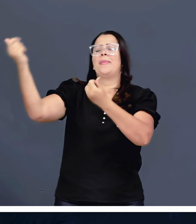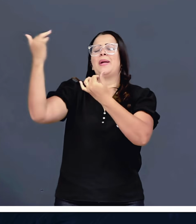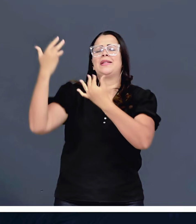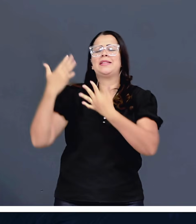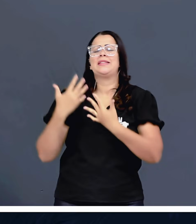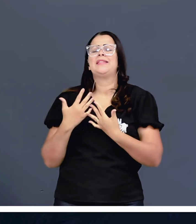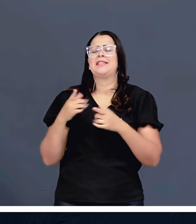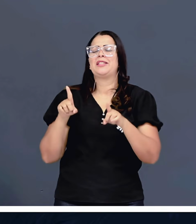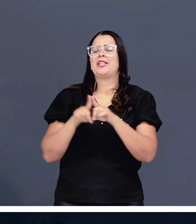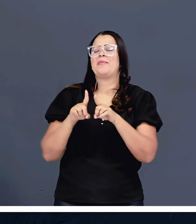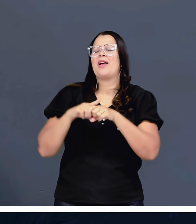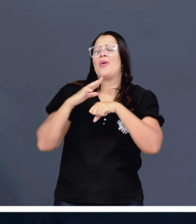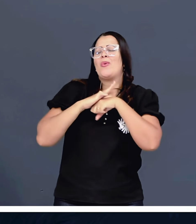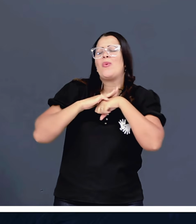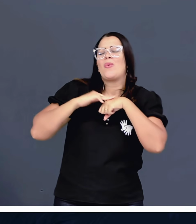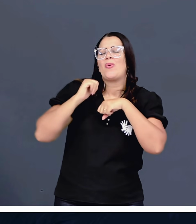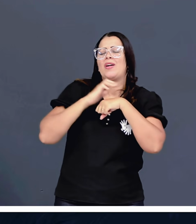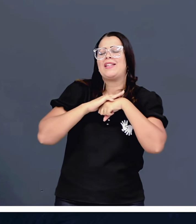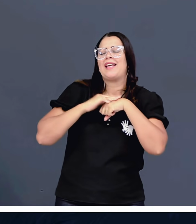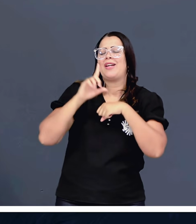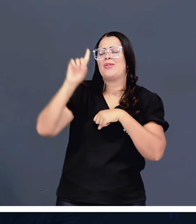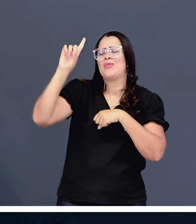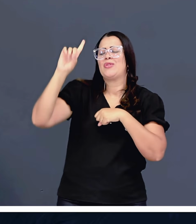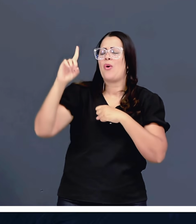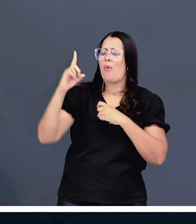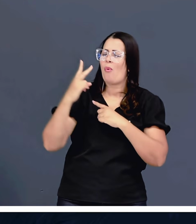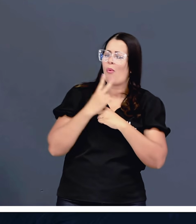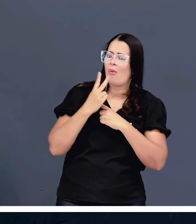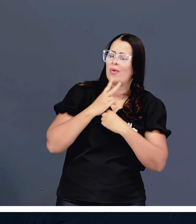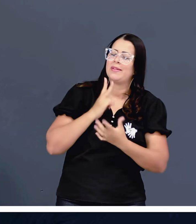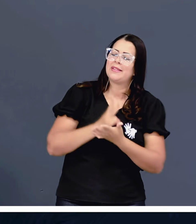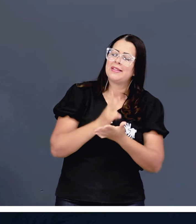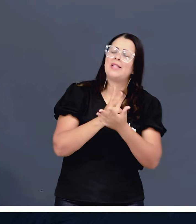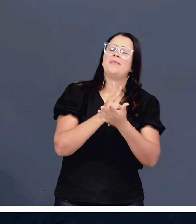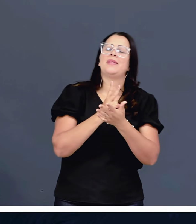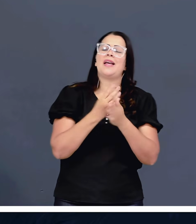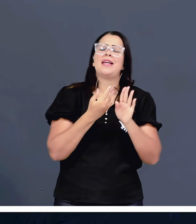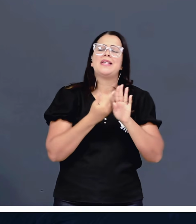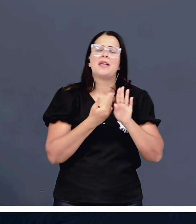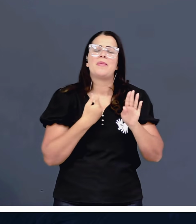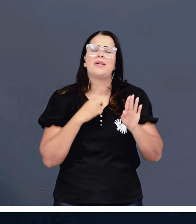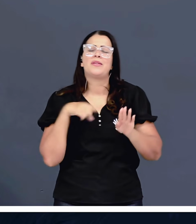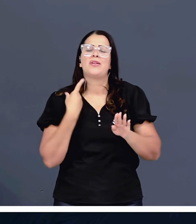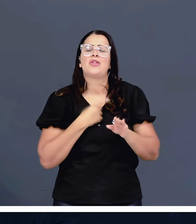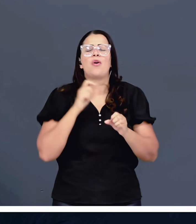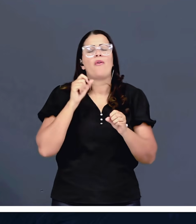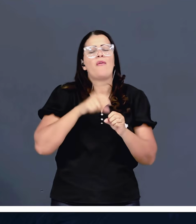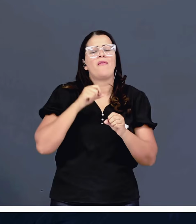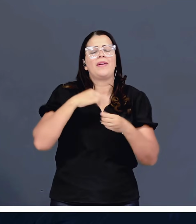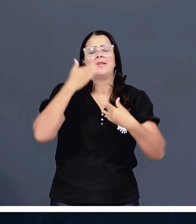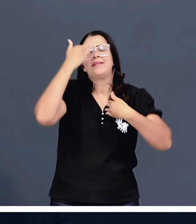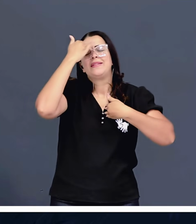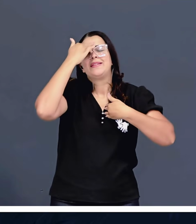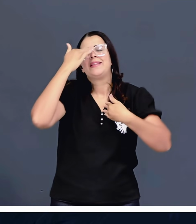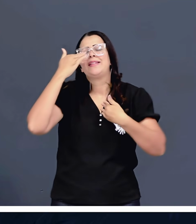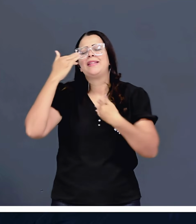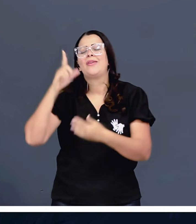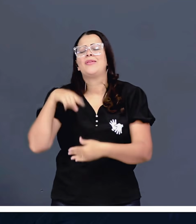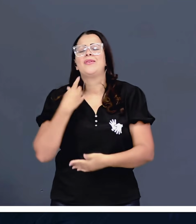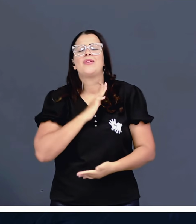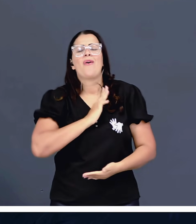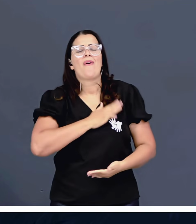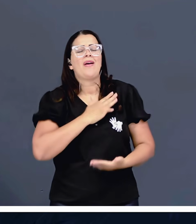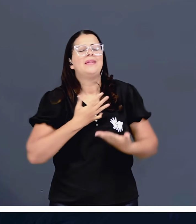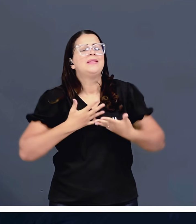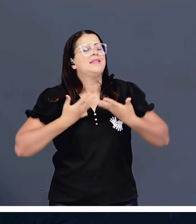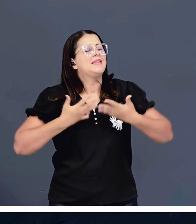bom ser cuidado pelas suas mãos. Nós te agradecemos por isso. Separamos a nossa oferta de gratidão e o nosso coração